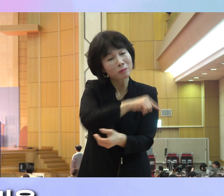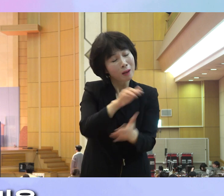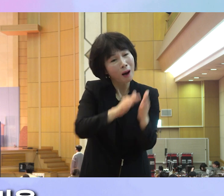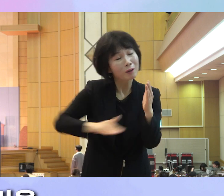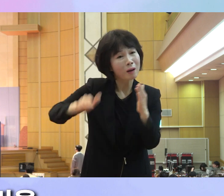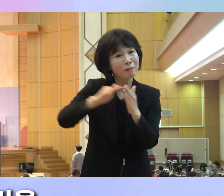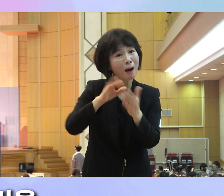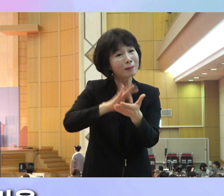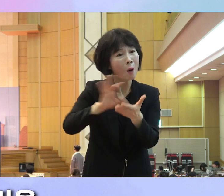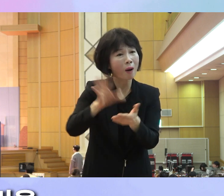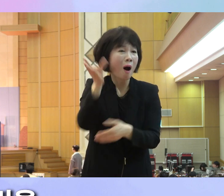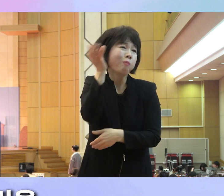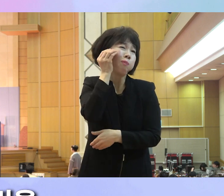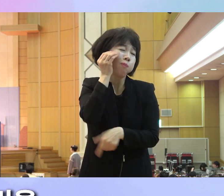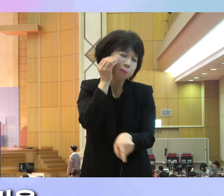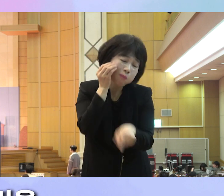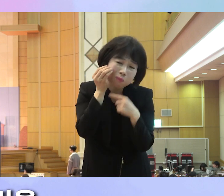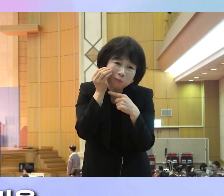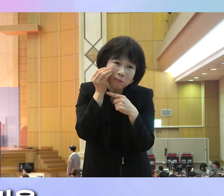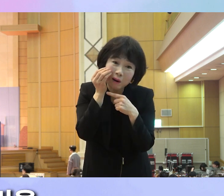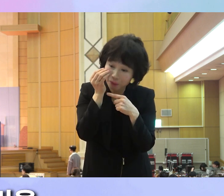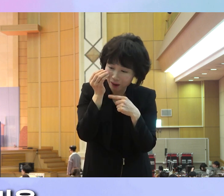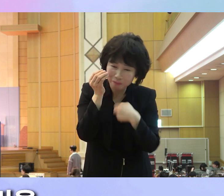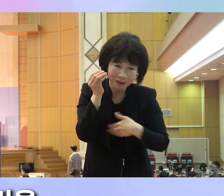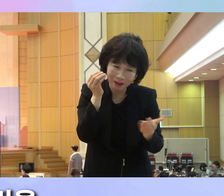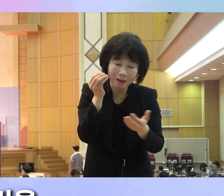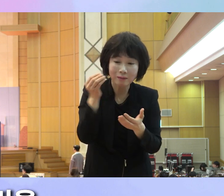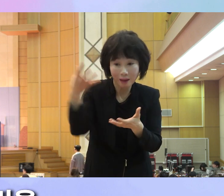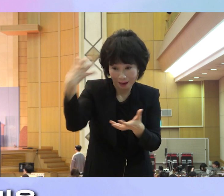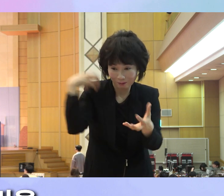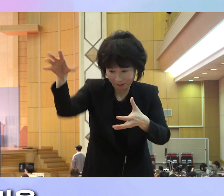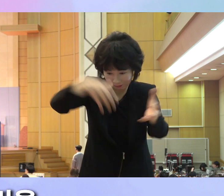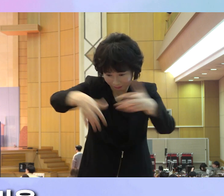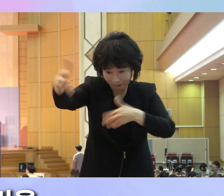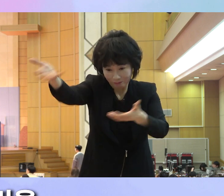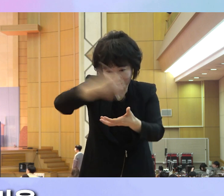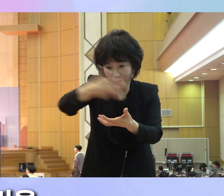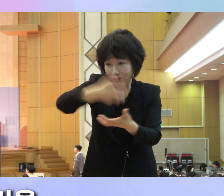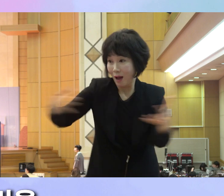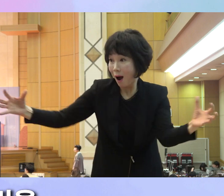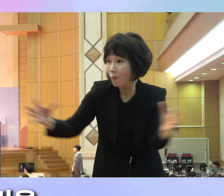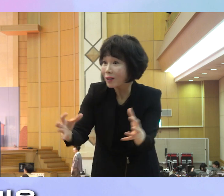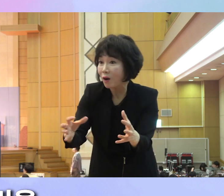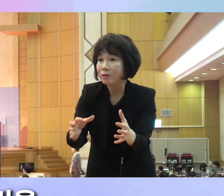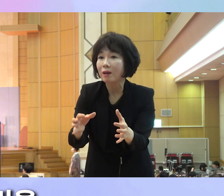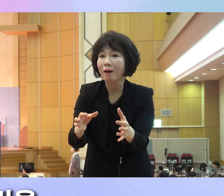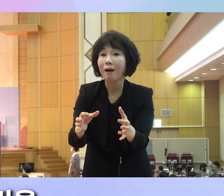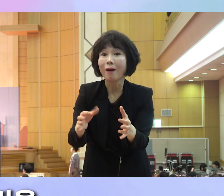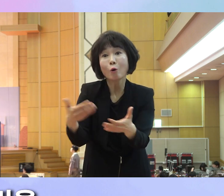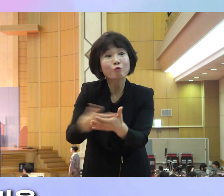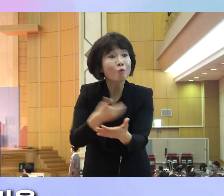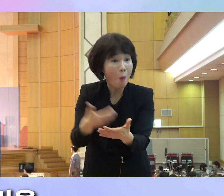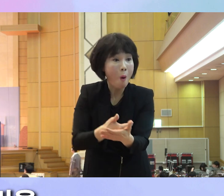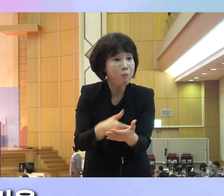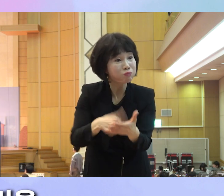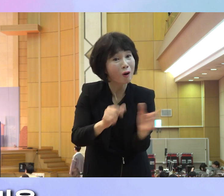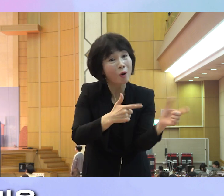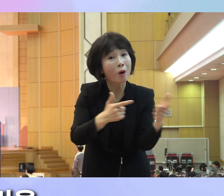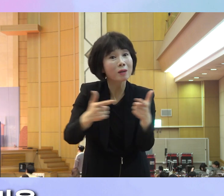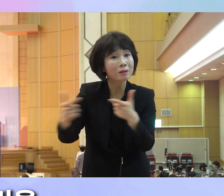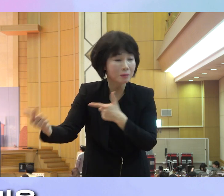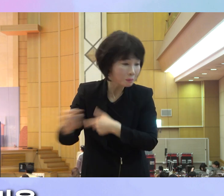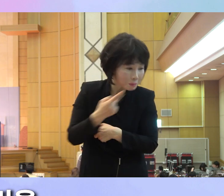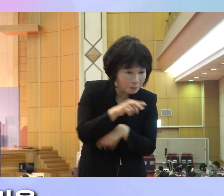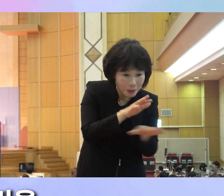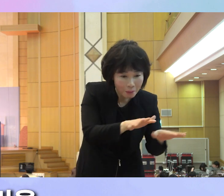사용하던 것, 그렇지만 버리는 것이 아니고 쓸만한 그런 것들을